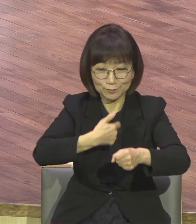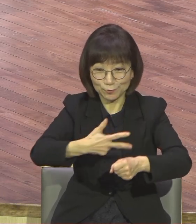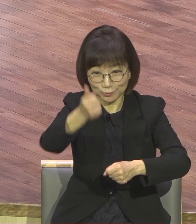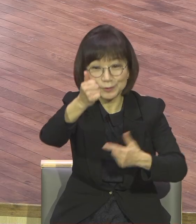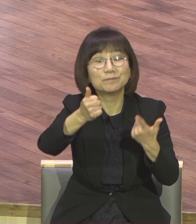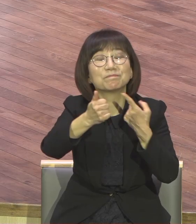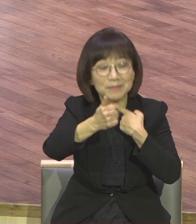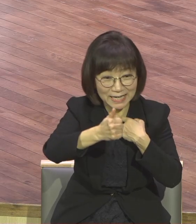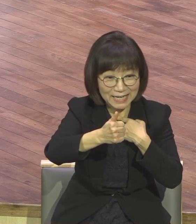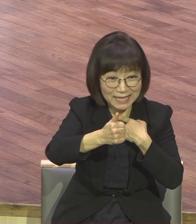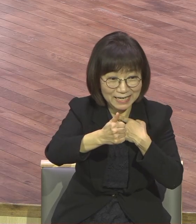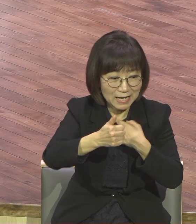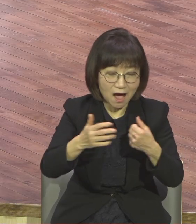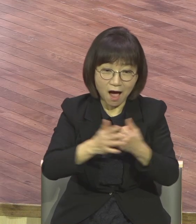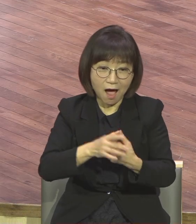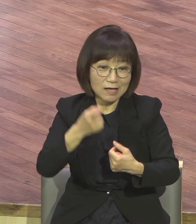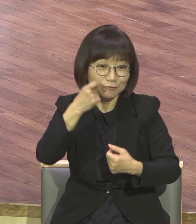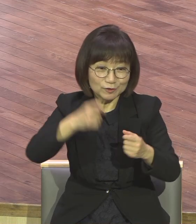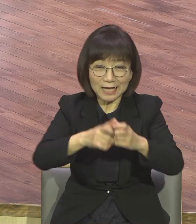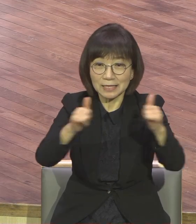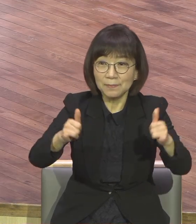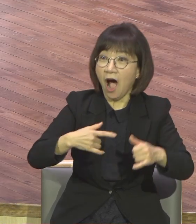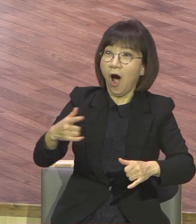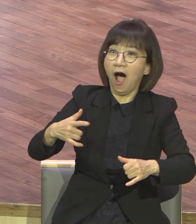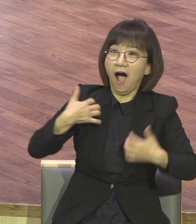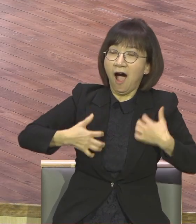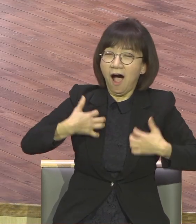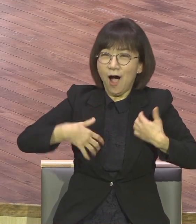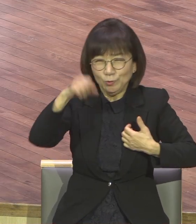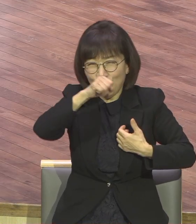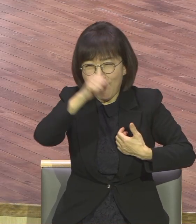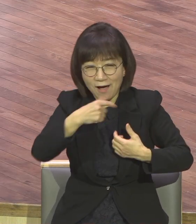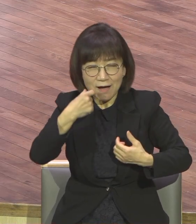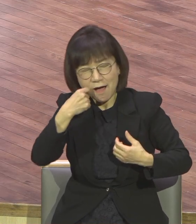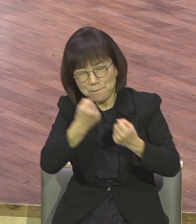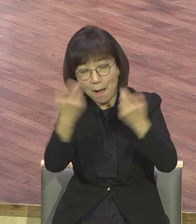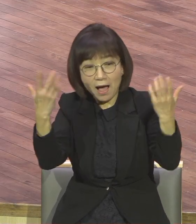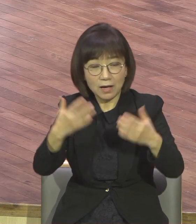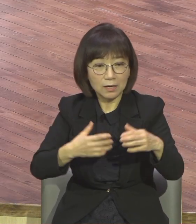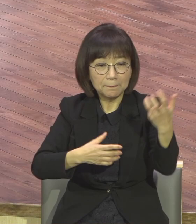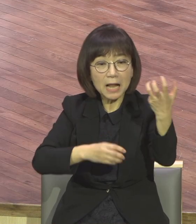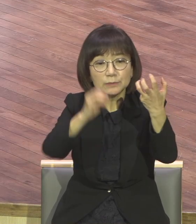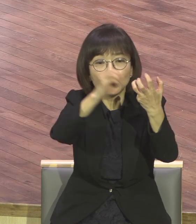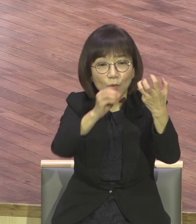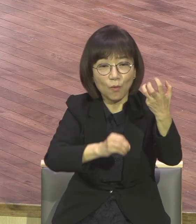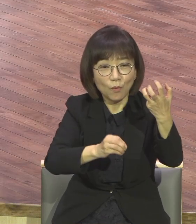우크라이나 80% 인기를 얻었어요. 전 국민 인기를.